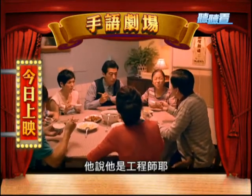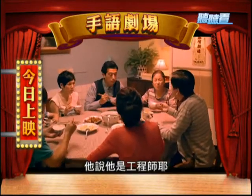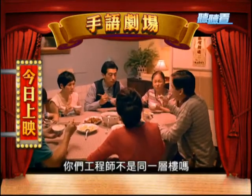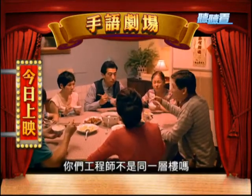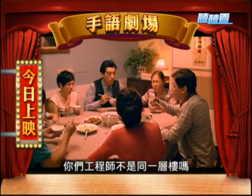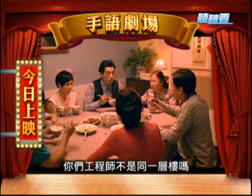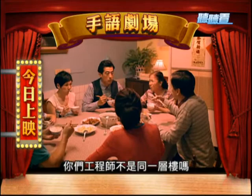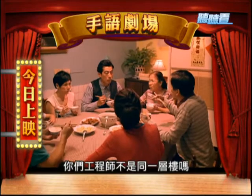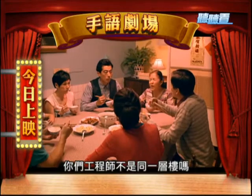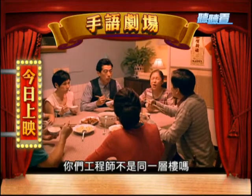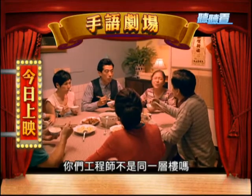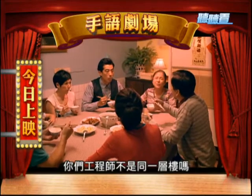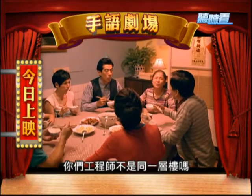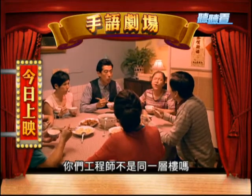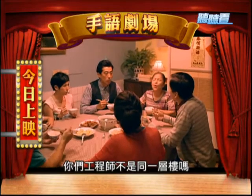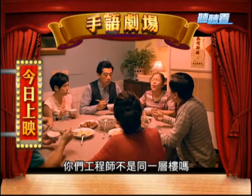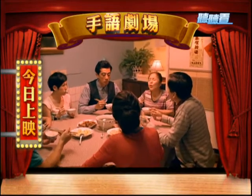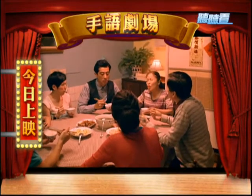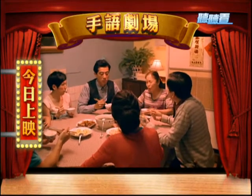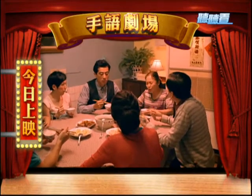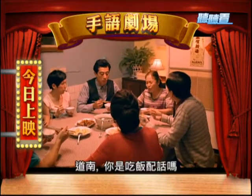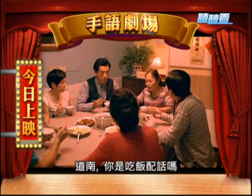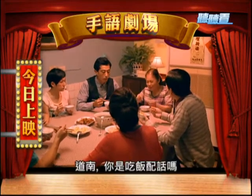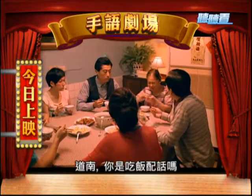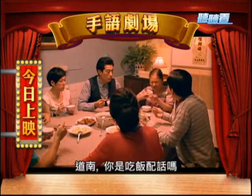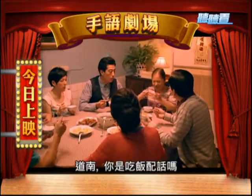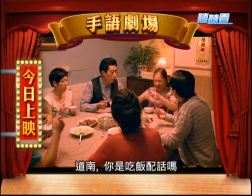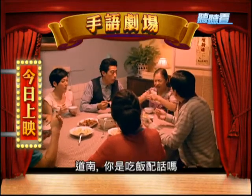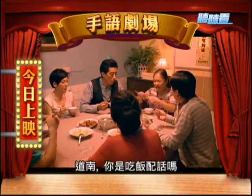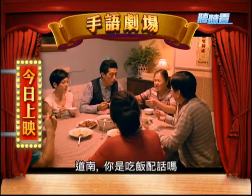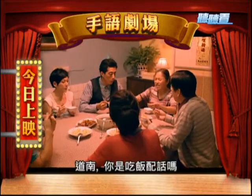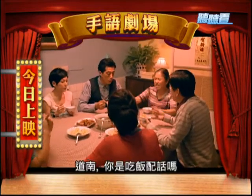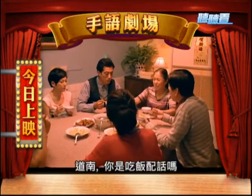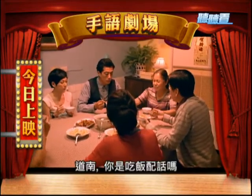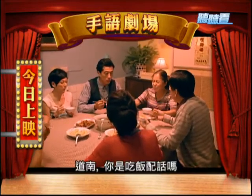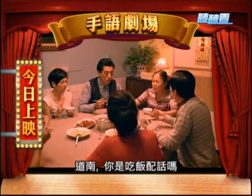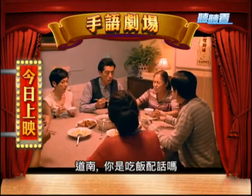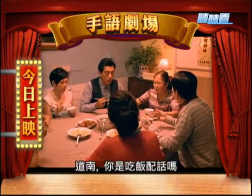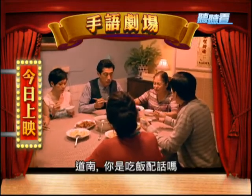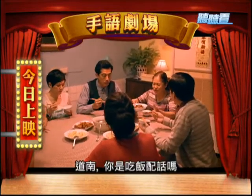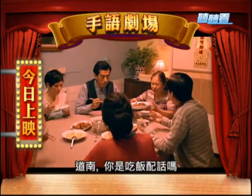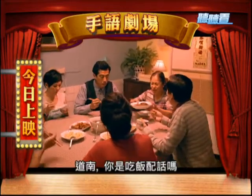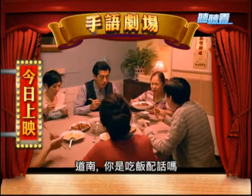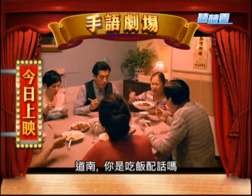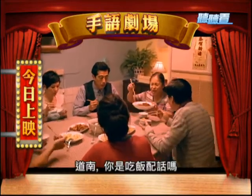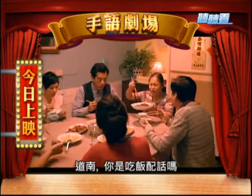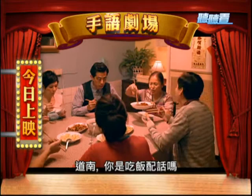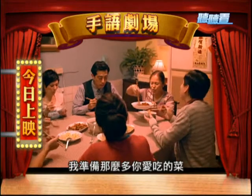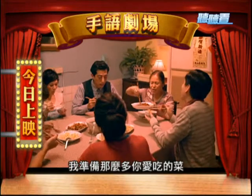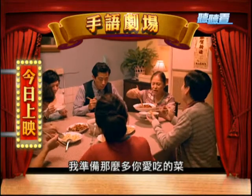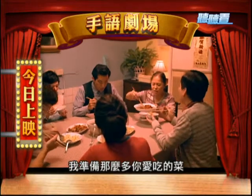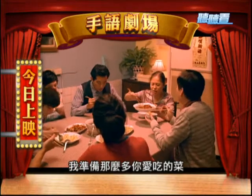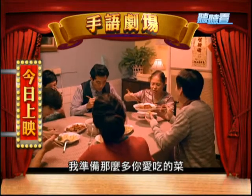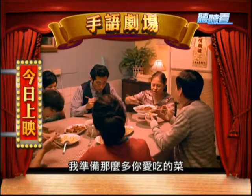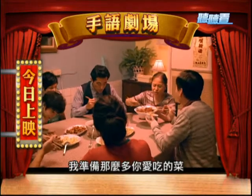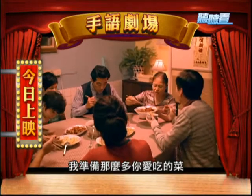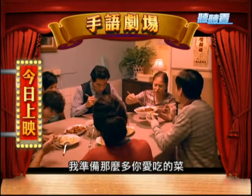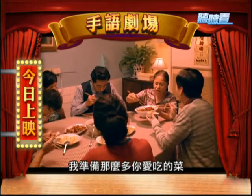们工程师不同一层楼吗？ 哦，倒忙呢，啊，你是吃饭配话哟啦，我准备那么多你爱吃的菜，